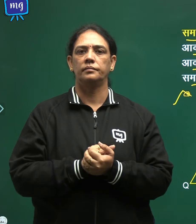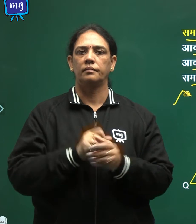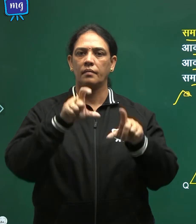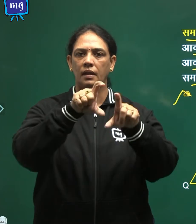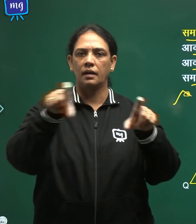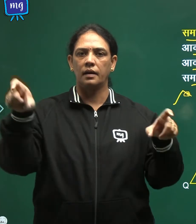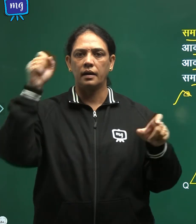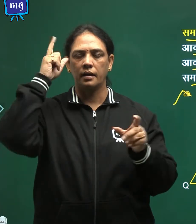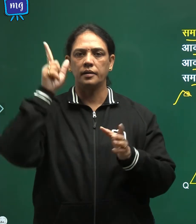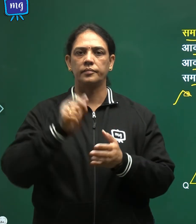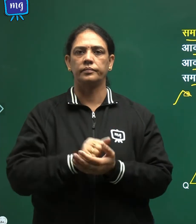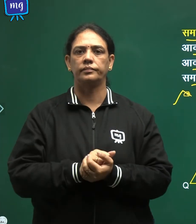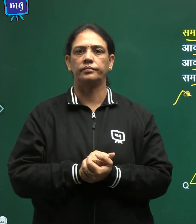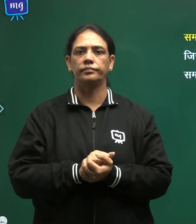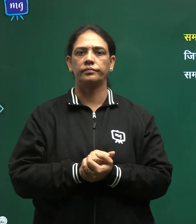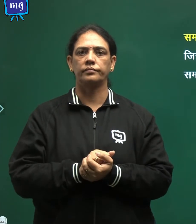समझ आ गया?